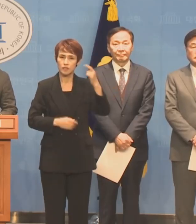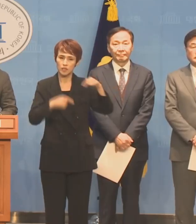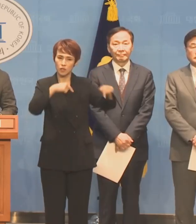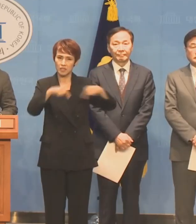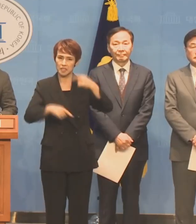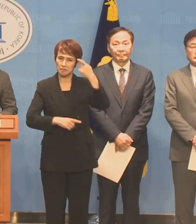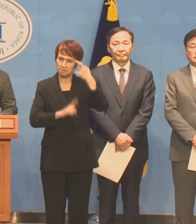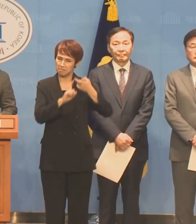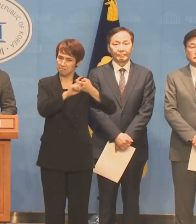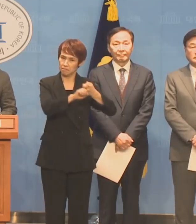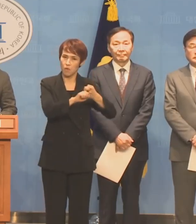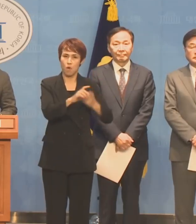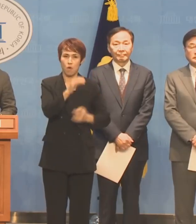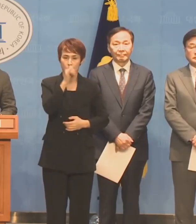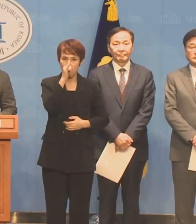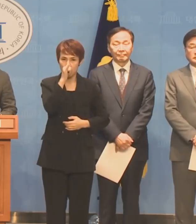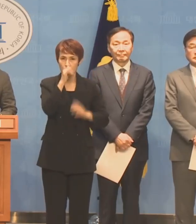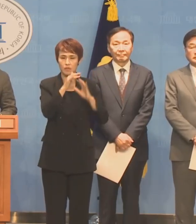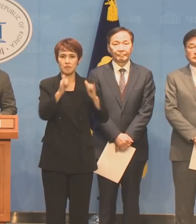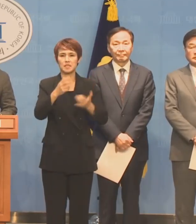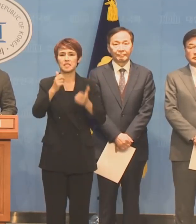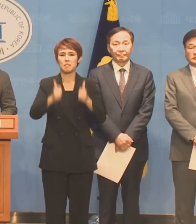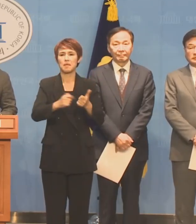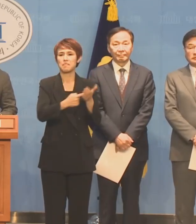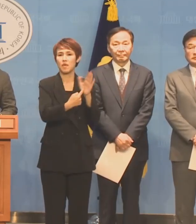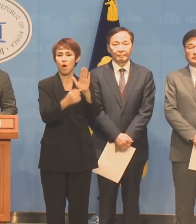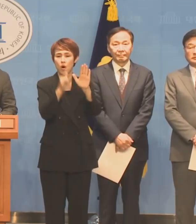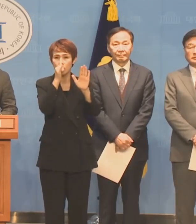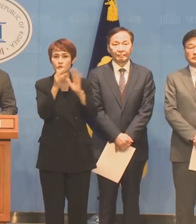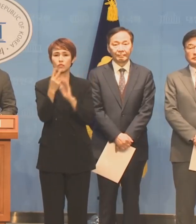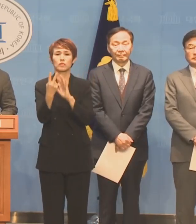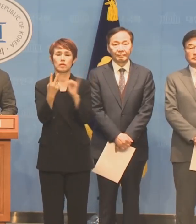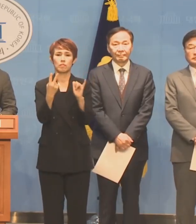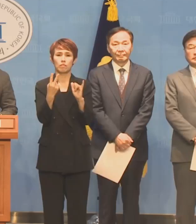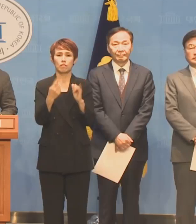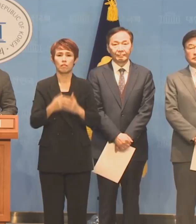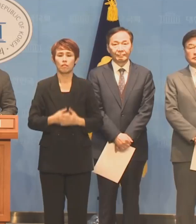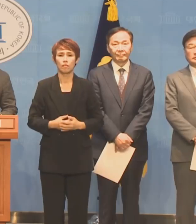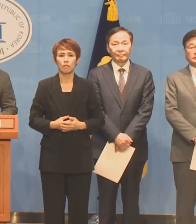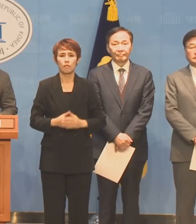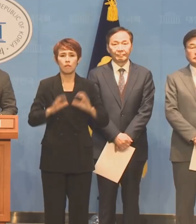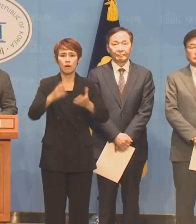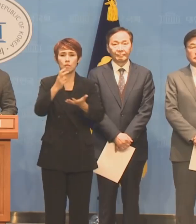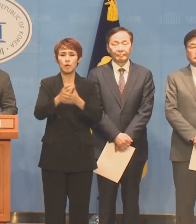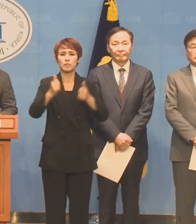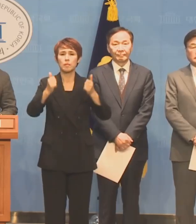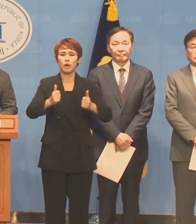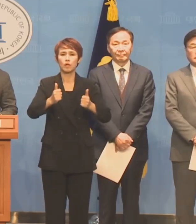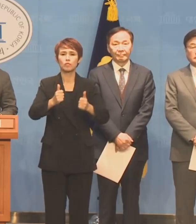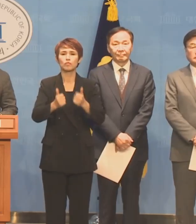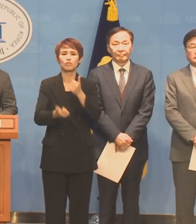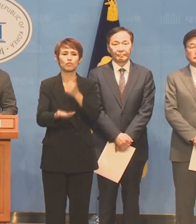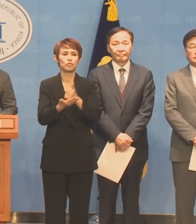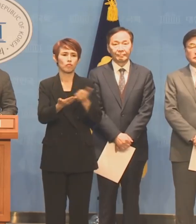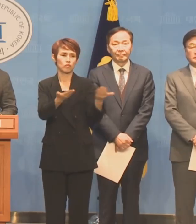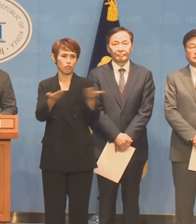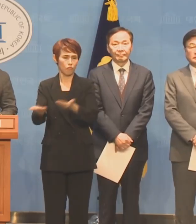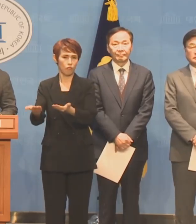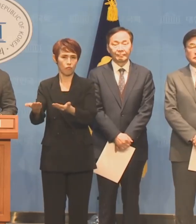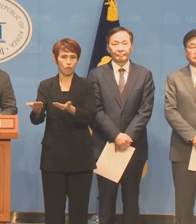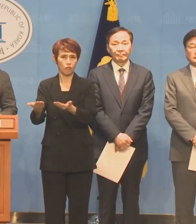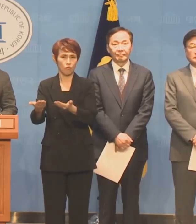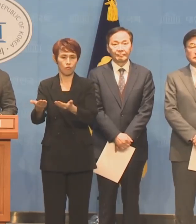편향성을 재판에 노골적으로 드러낸 판사들을 헌법재판관 후보자로 추천하고